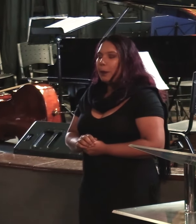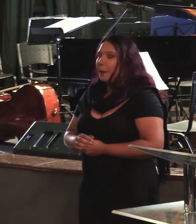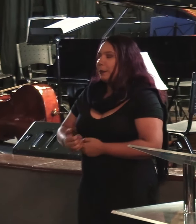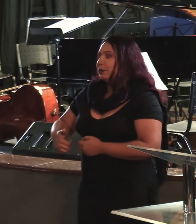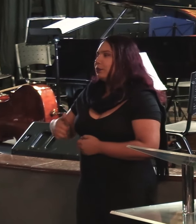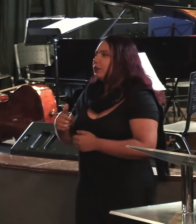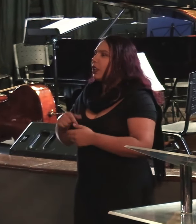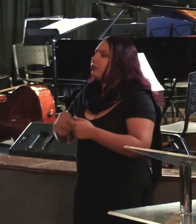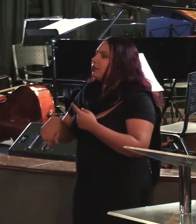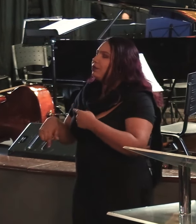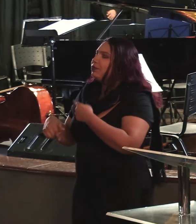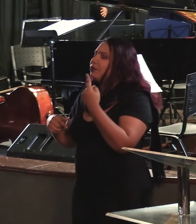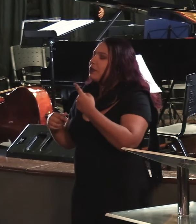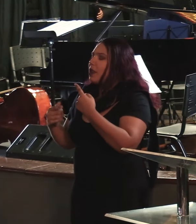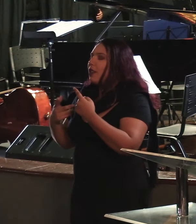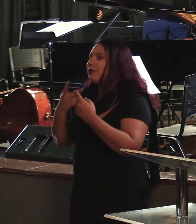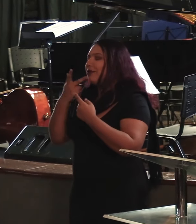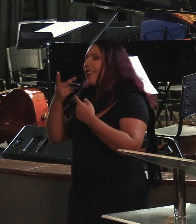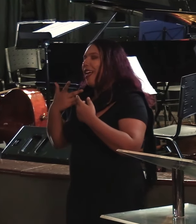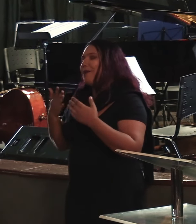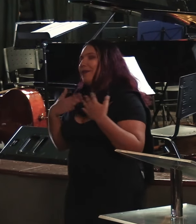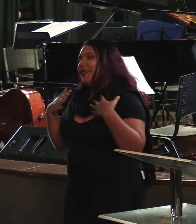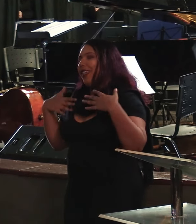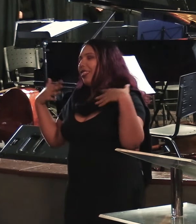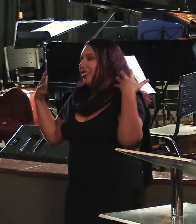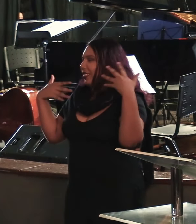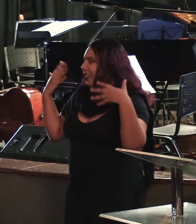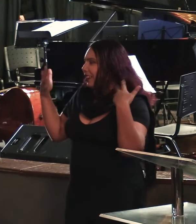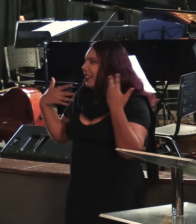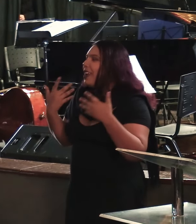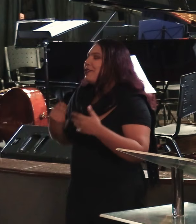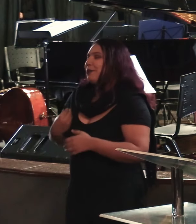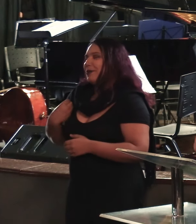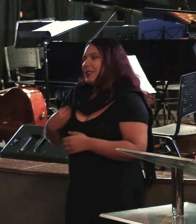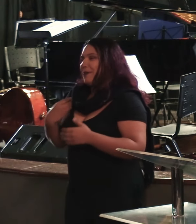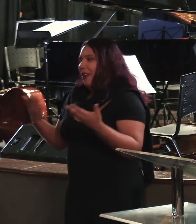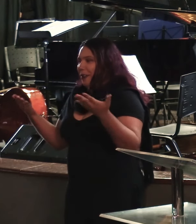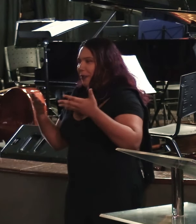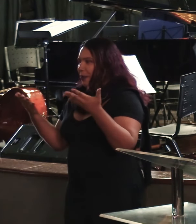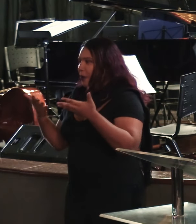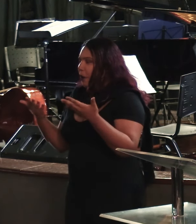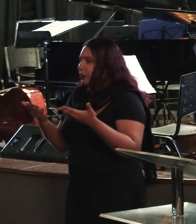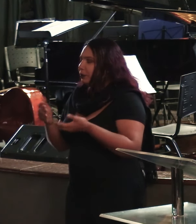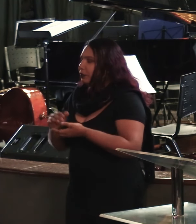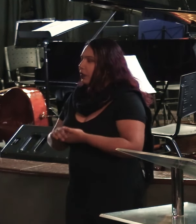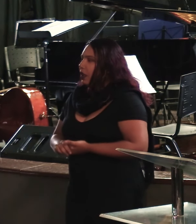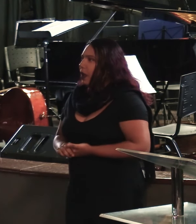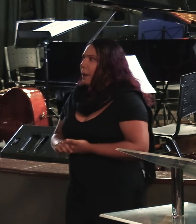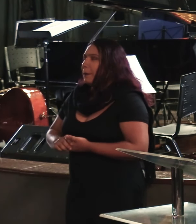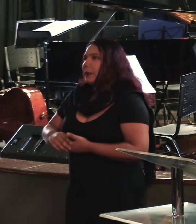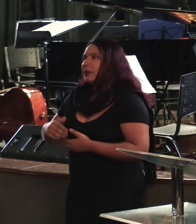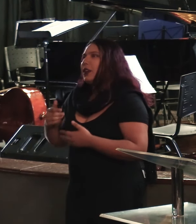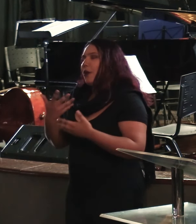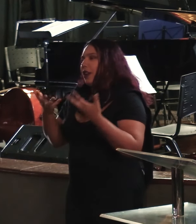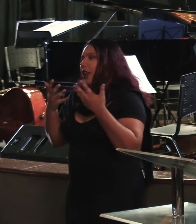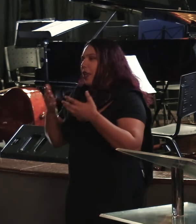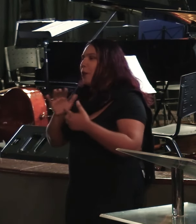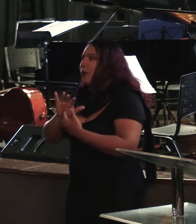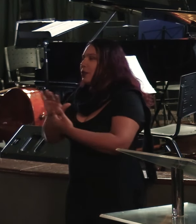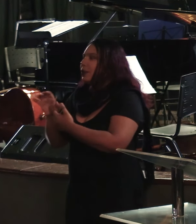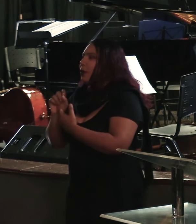Primeiro, dizer da minha alegria de poder participar desse momento. Eu, antes de mais nada, quero aqui